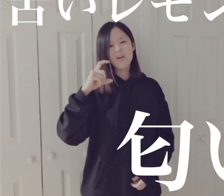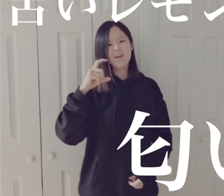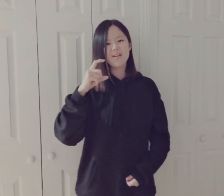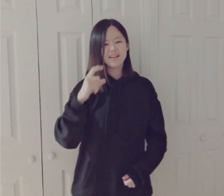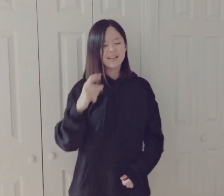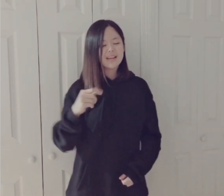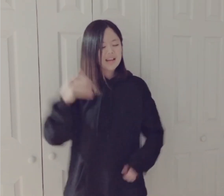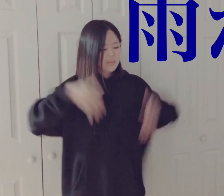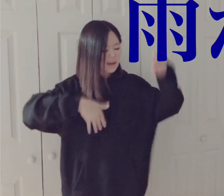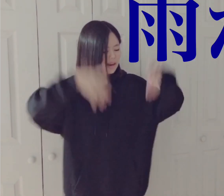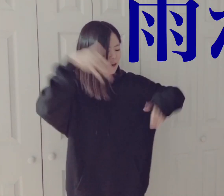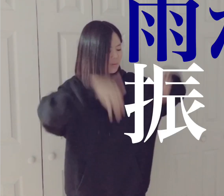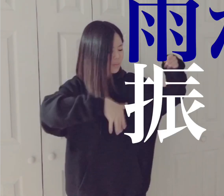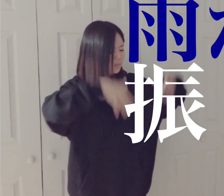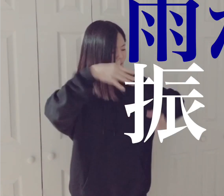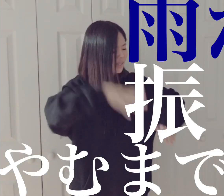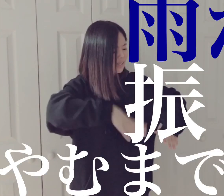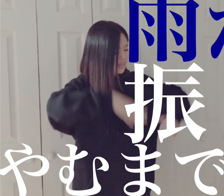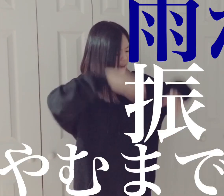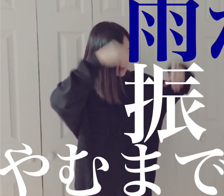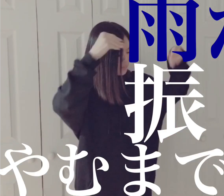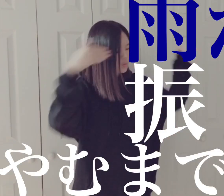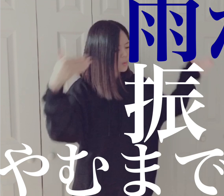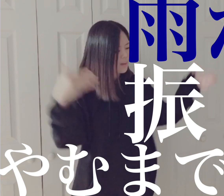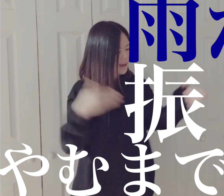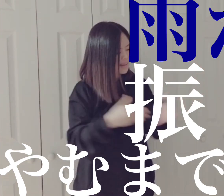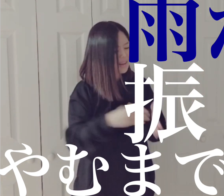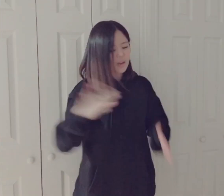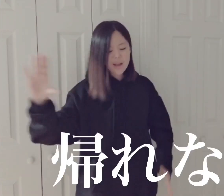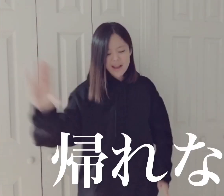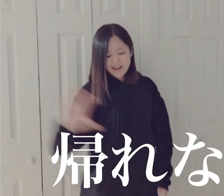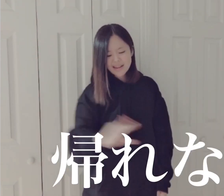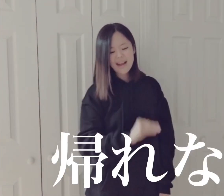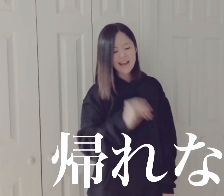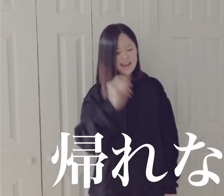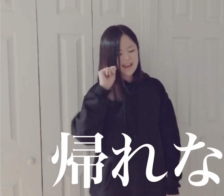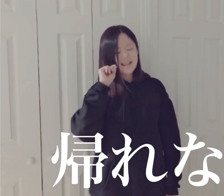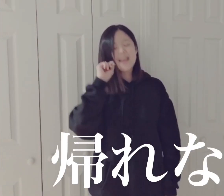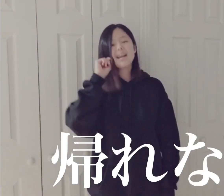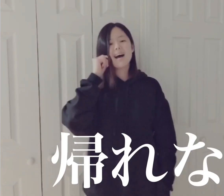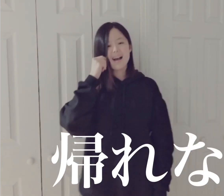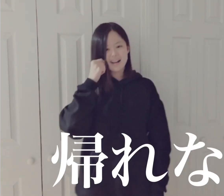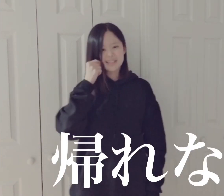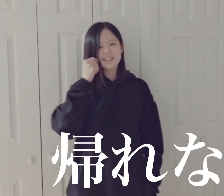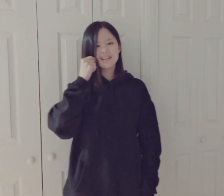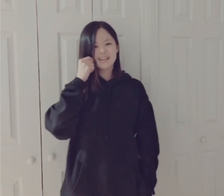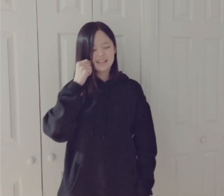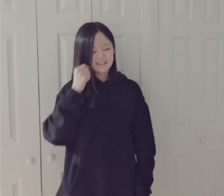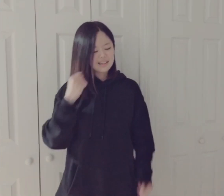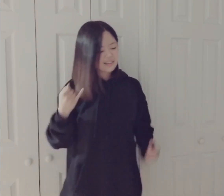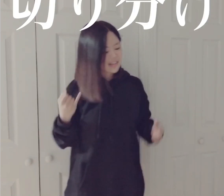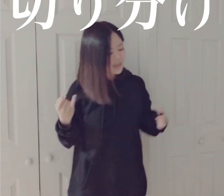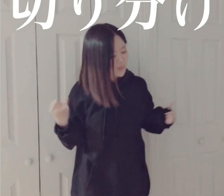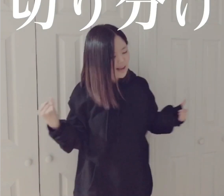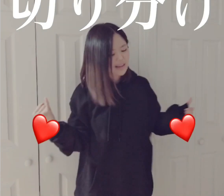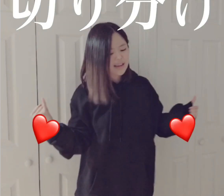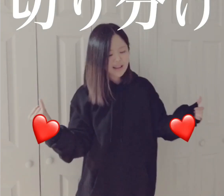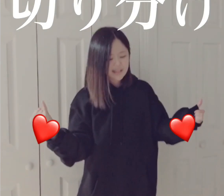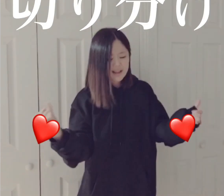雨が降り止むまでは帰れない。切り分けた